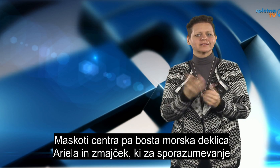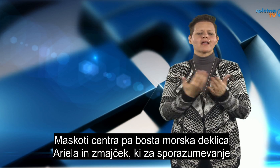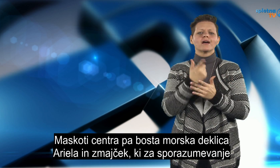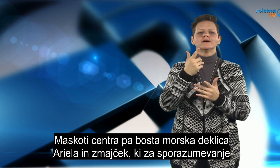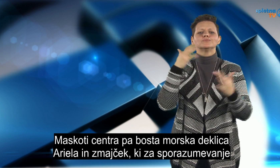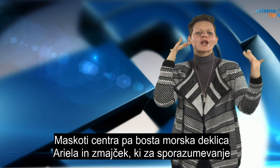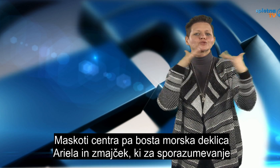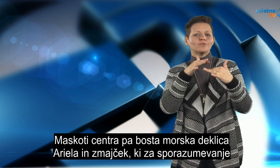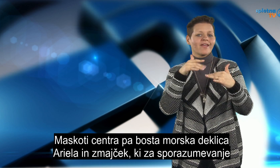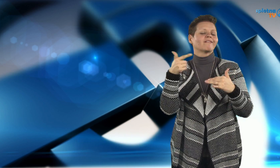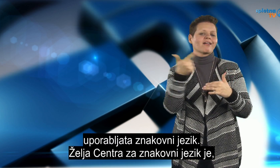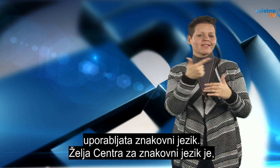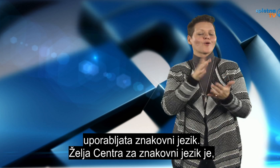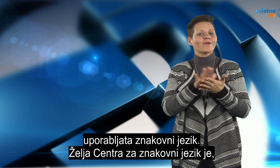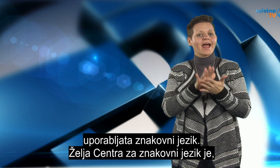sporazumevanje uporabljata znakovni jezik.